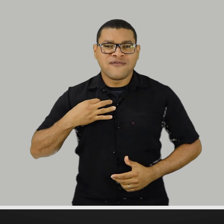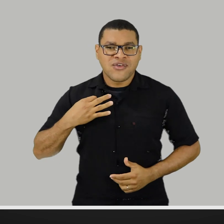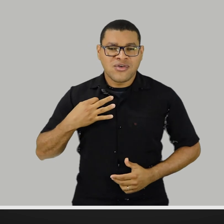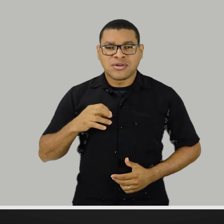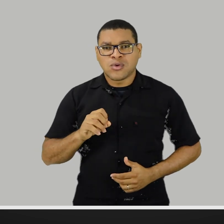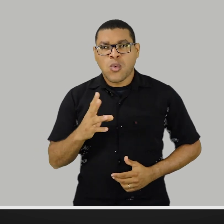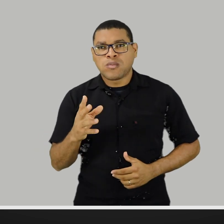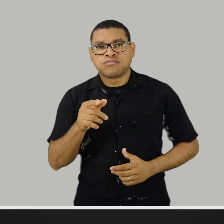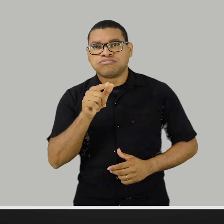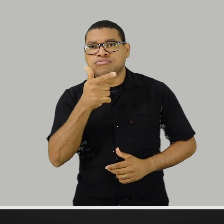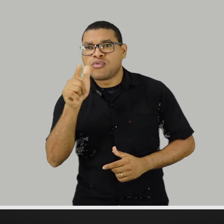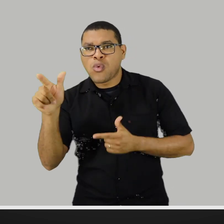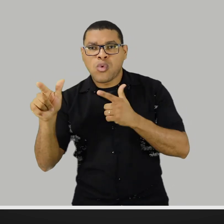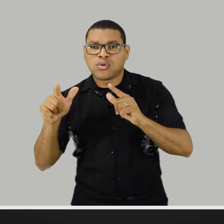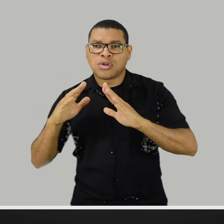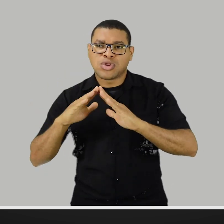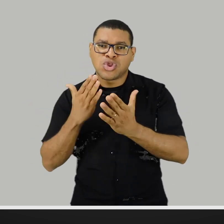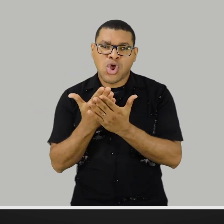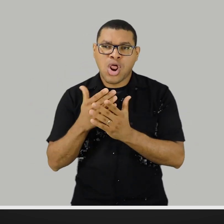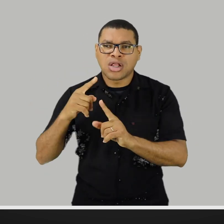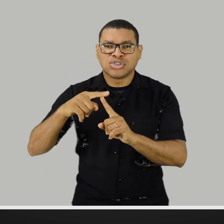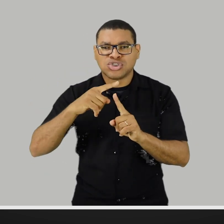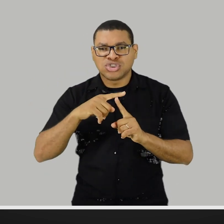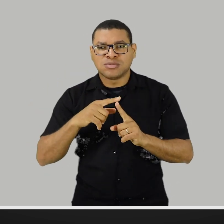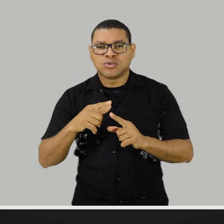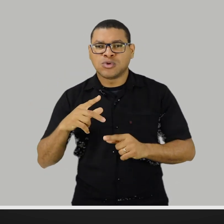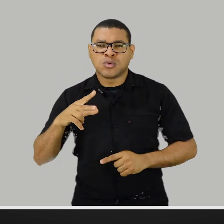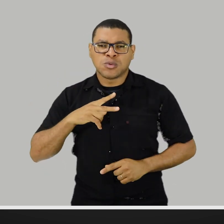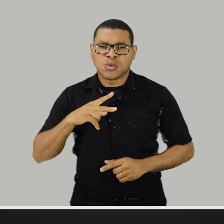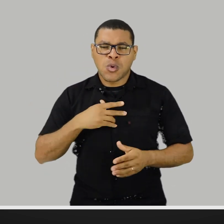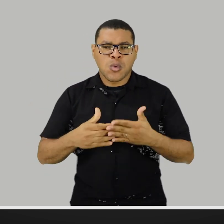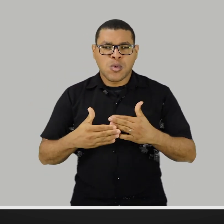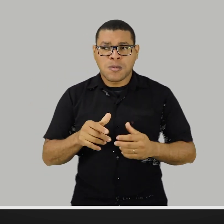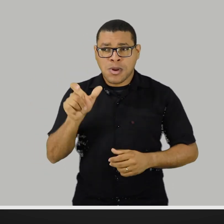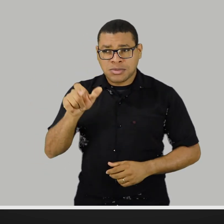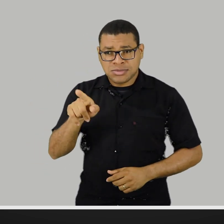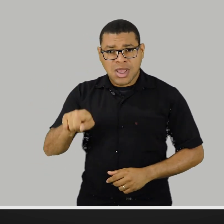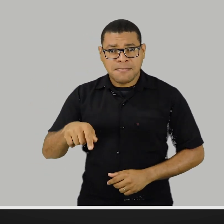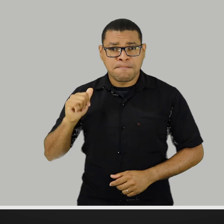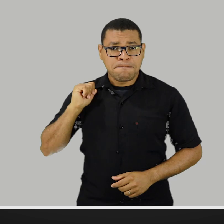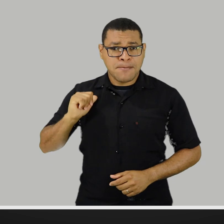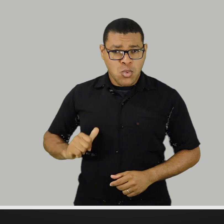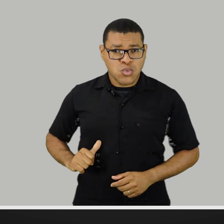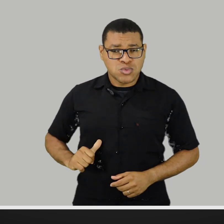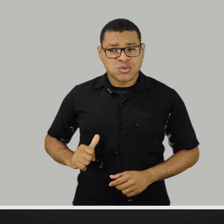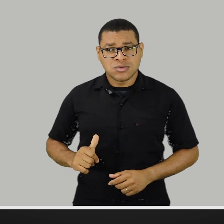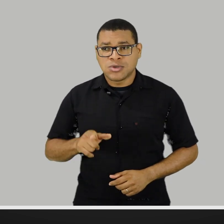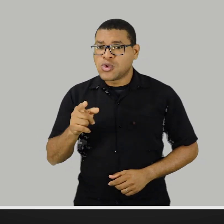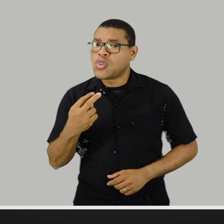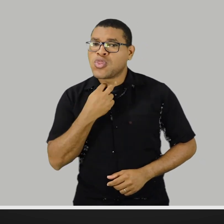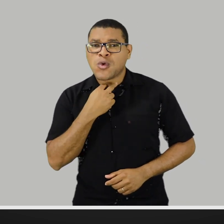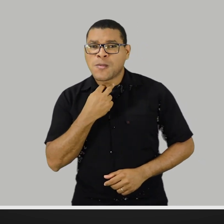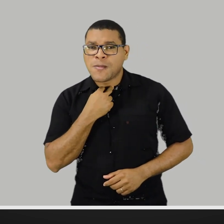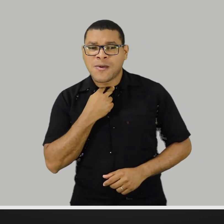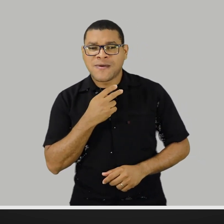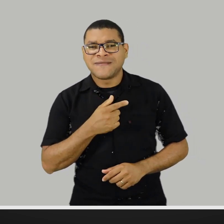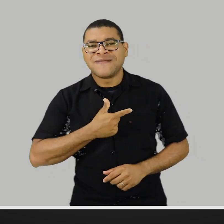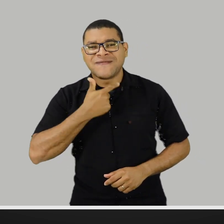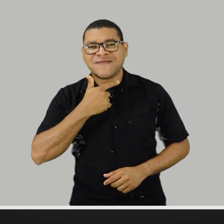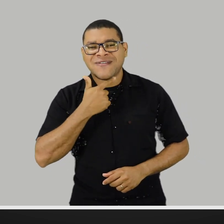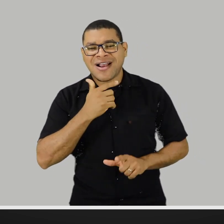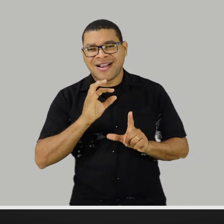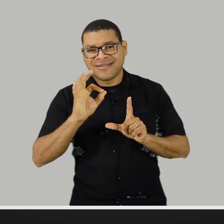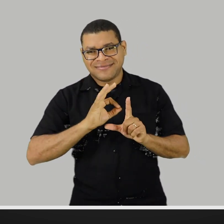fins lucrativos ou qualquer tipo de escola privada mesmo na condição de bolsista não poderão concorrer a reserva